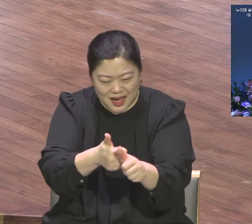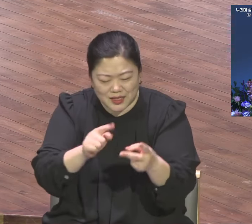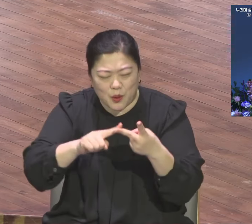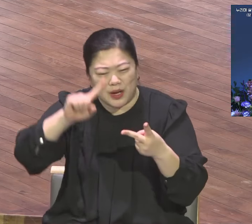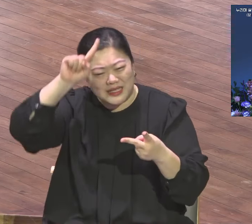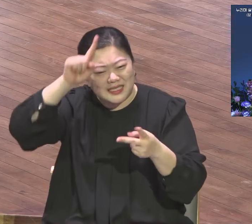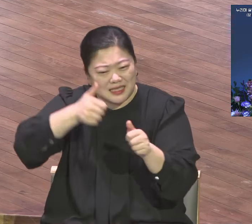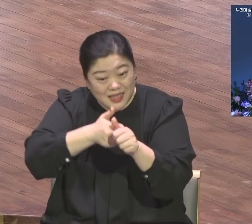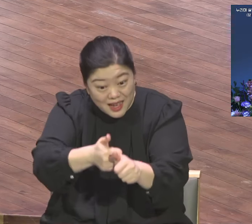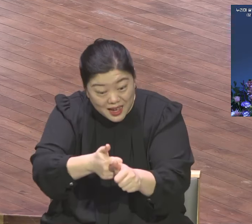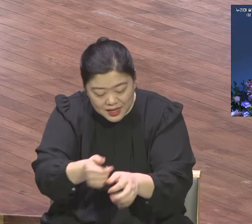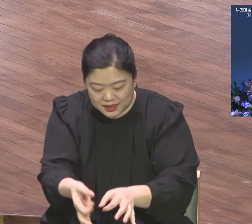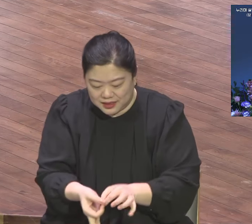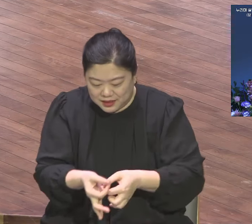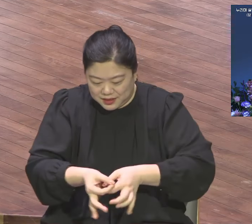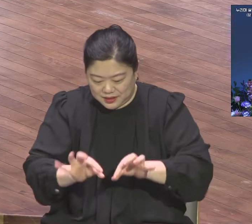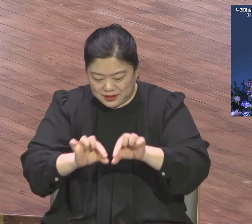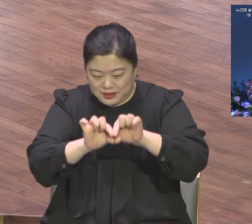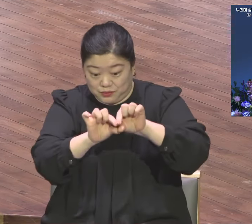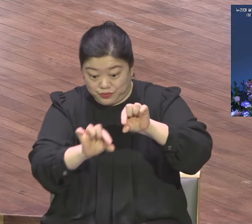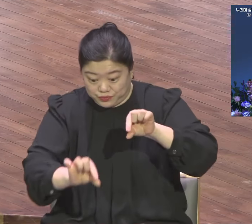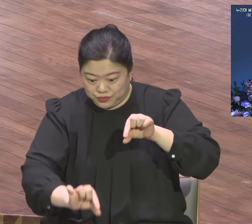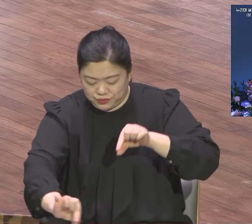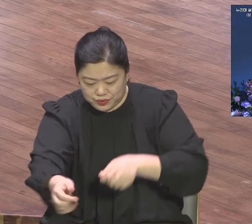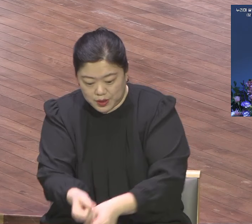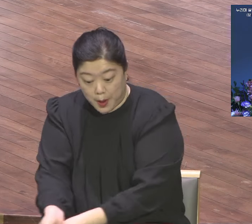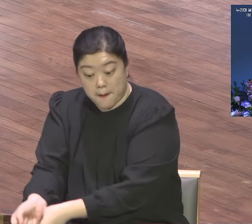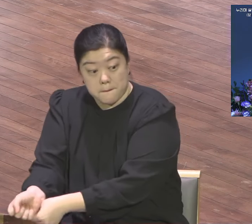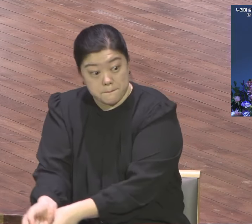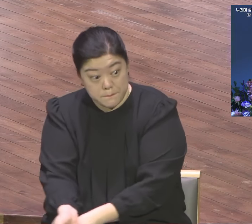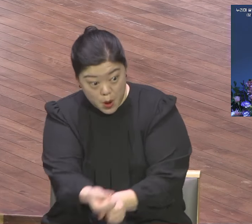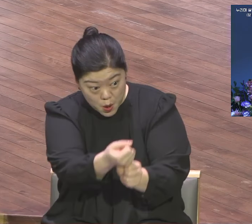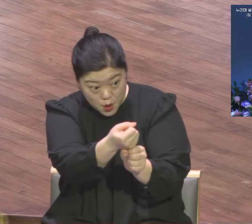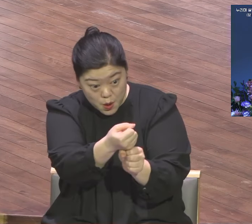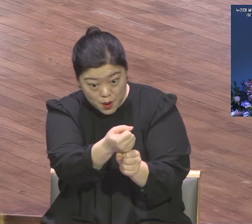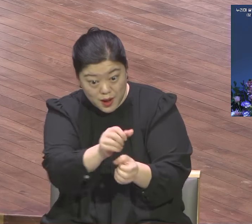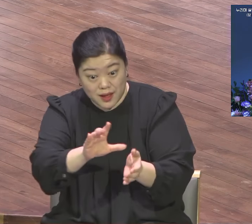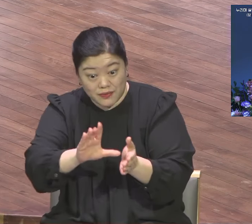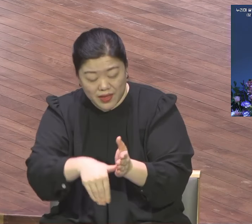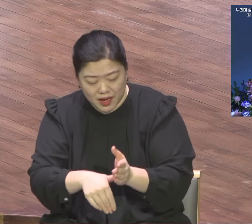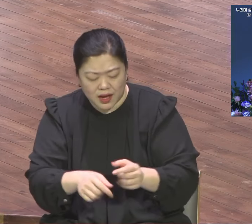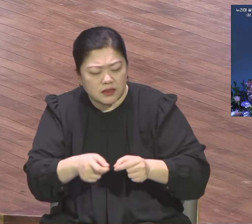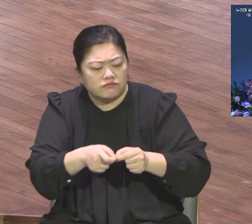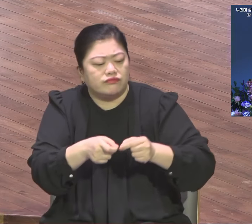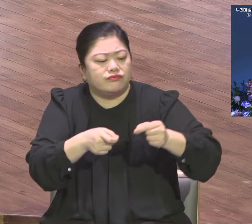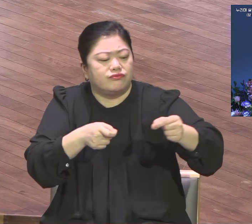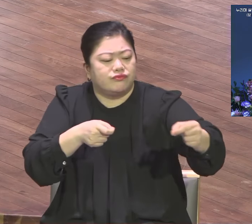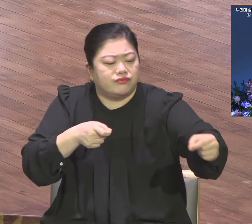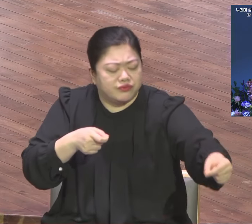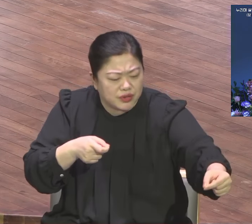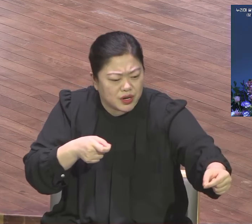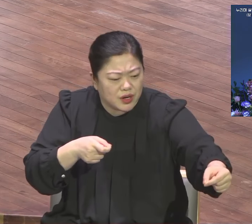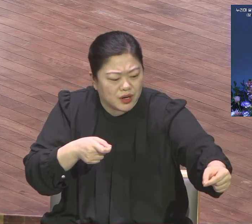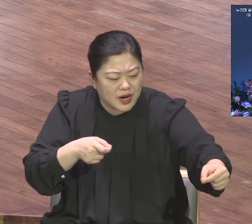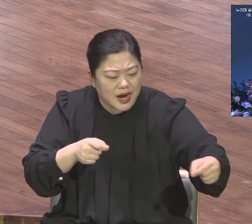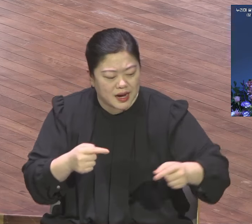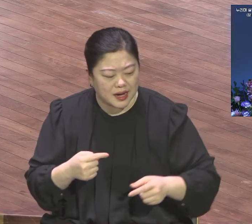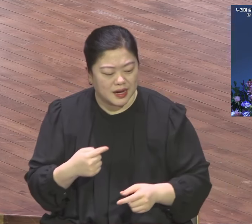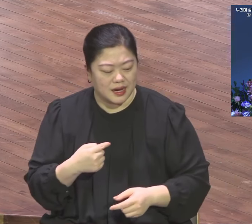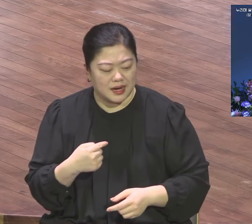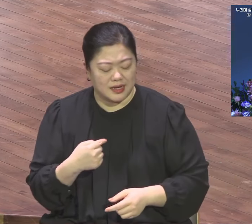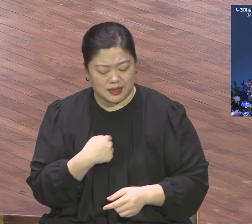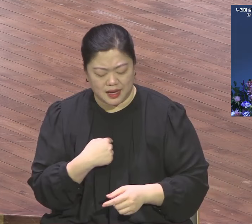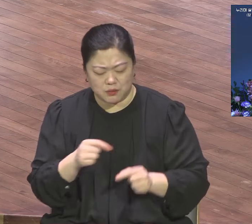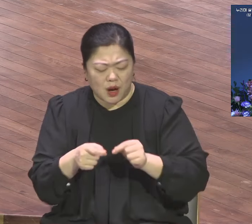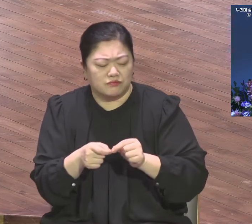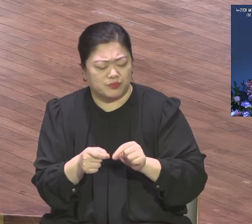점수가 나오면 타수가 나오면 에이지 슛이라. 에이지 슛은 몇십만 명 중에 한 명 할까 말까 하는데 제가 몇 번 했냐? 네